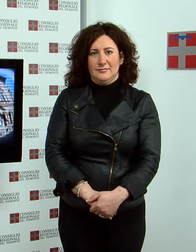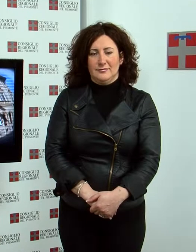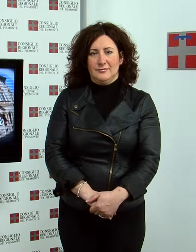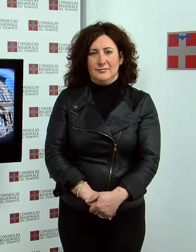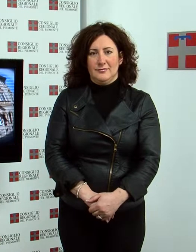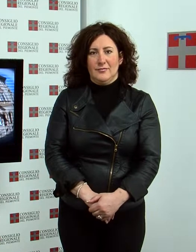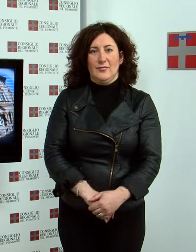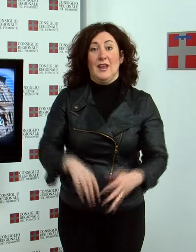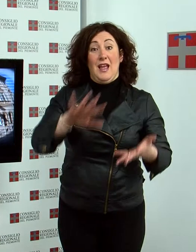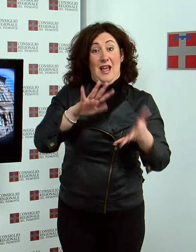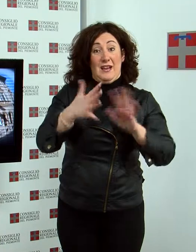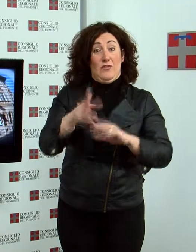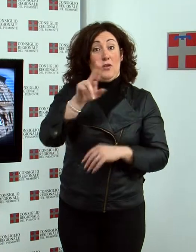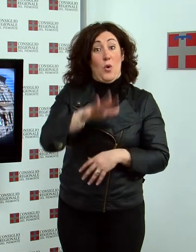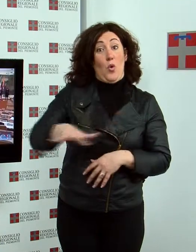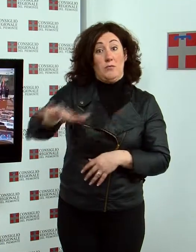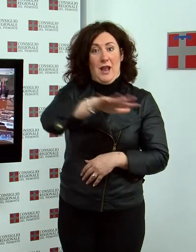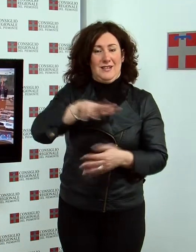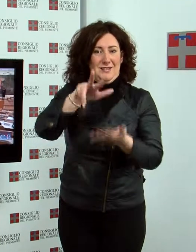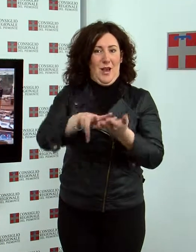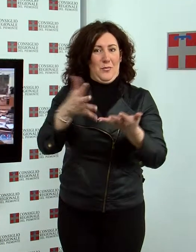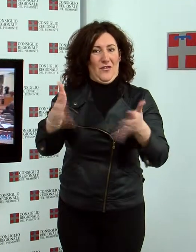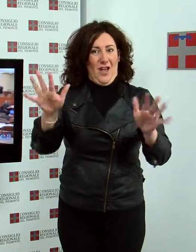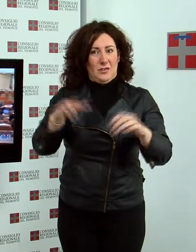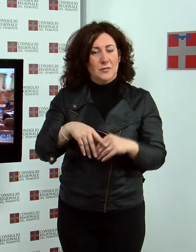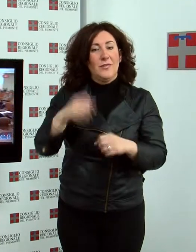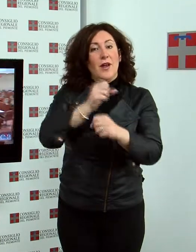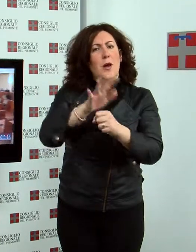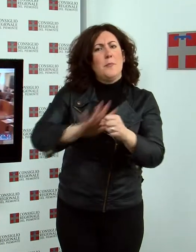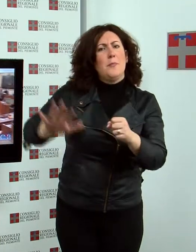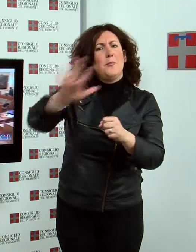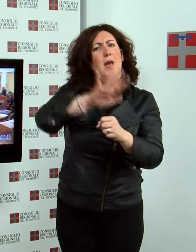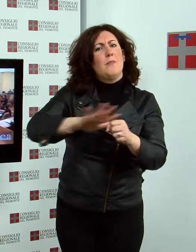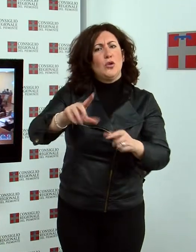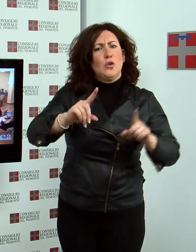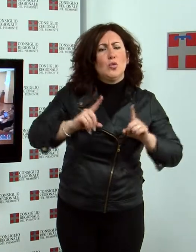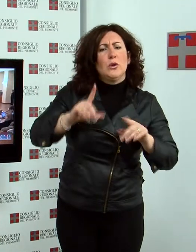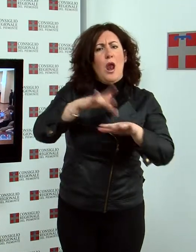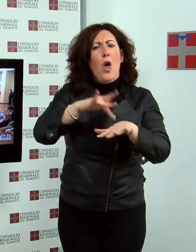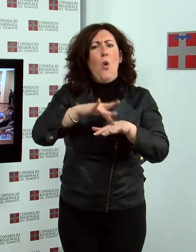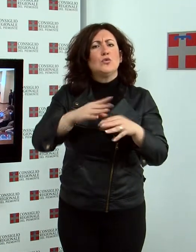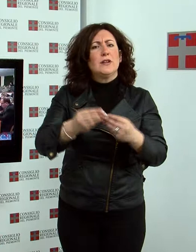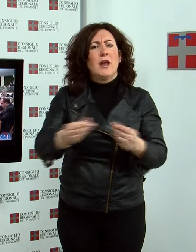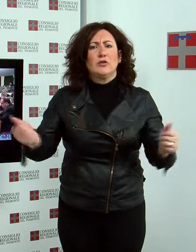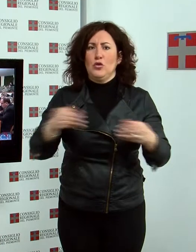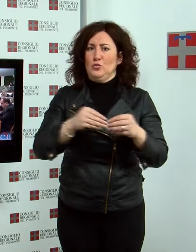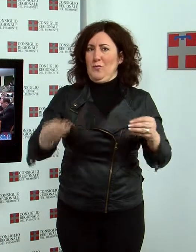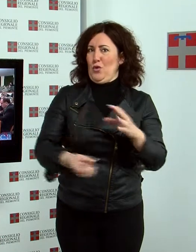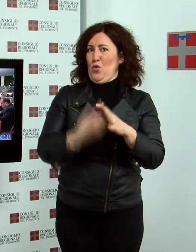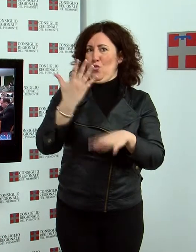Approvata la riforma urbanistica. Il Piemonte ha un nuovo strumento per la tutela e l'uso del territorio. La legge di riforma urbanistica è stata